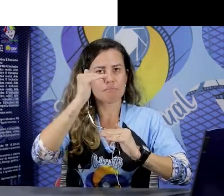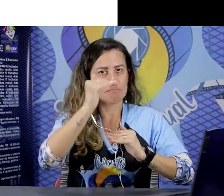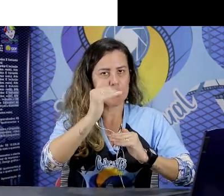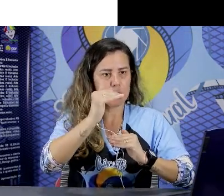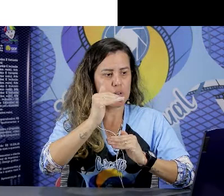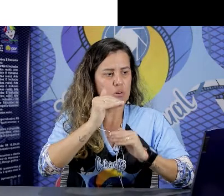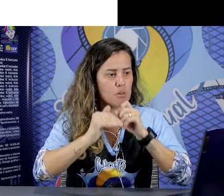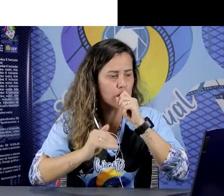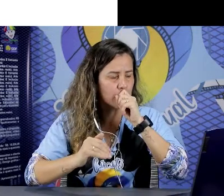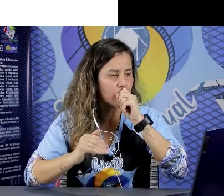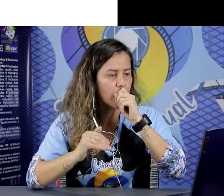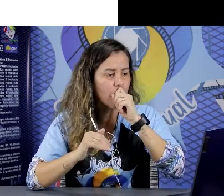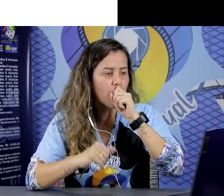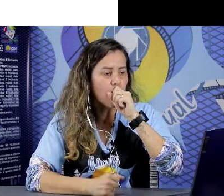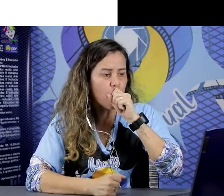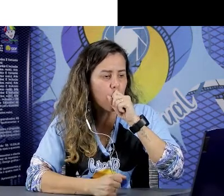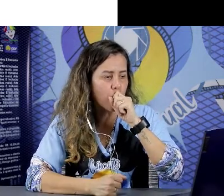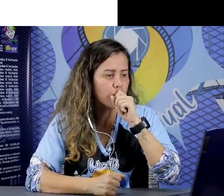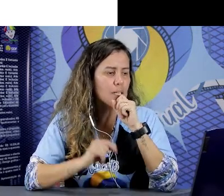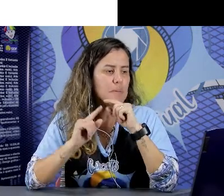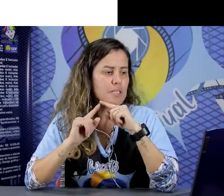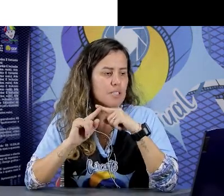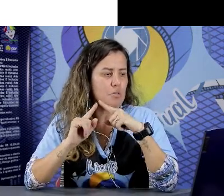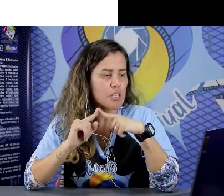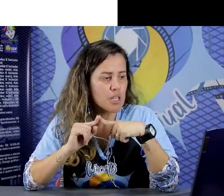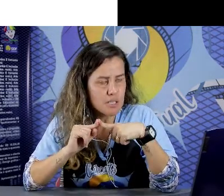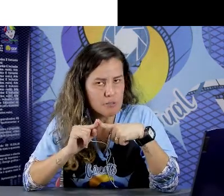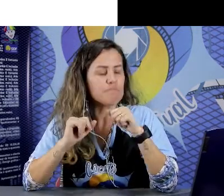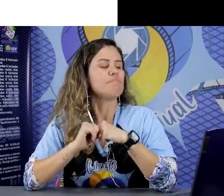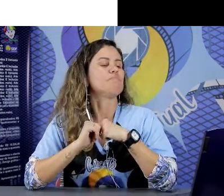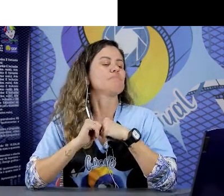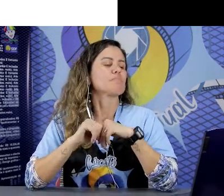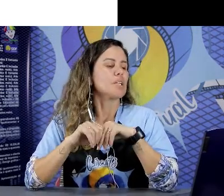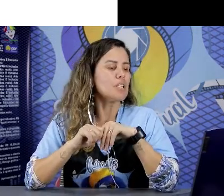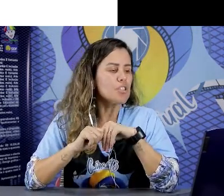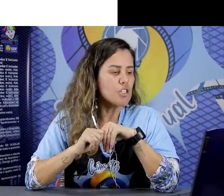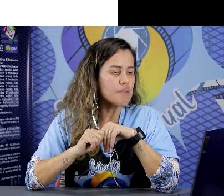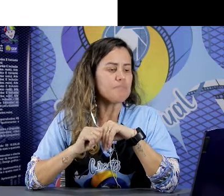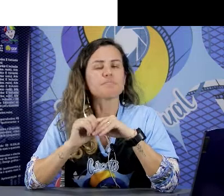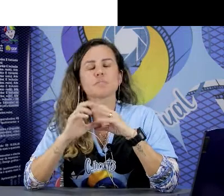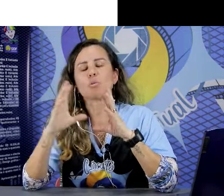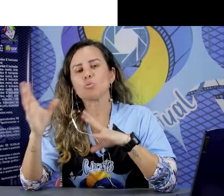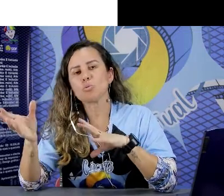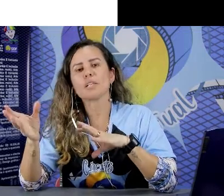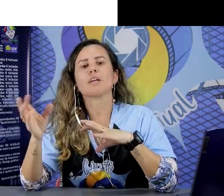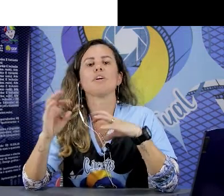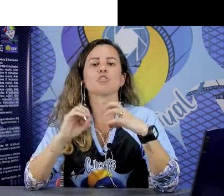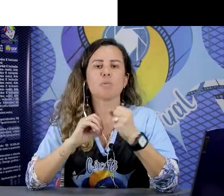para superior, ele precisa de mediação e de cultura através de instrumento